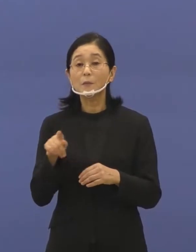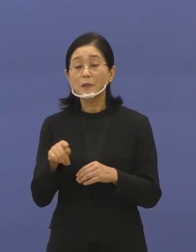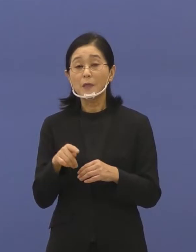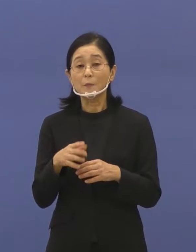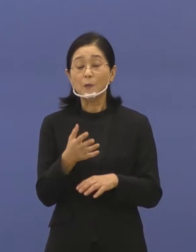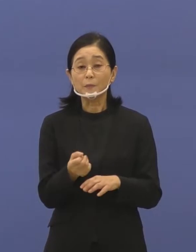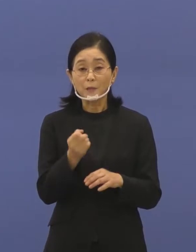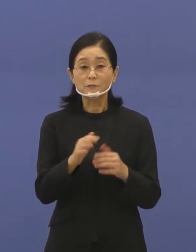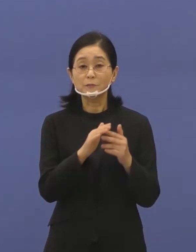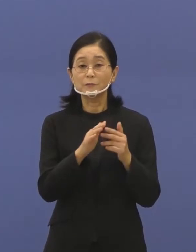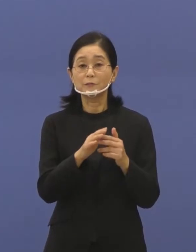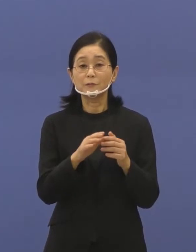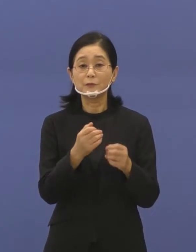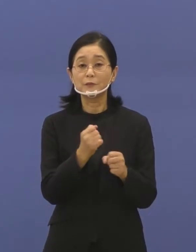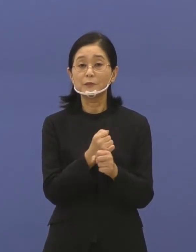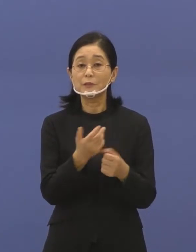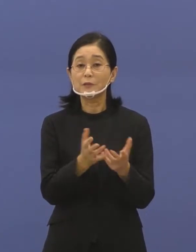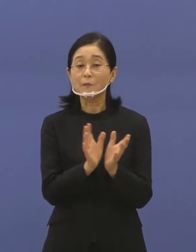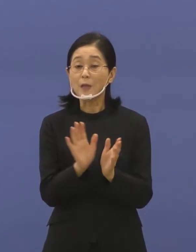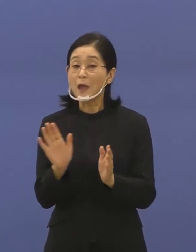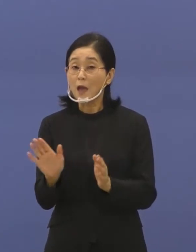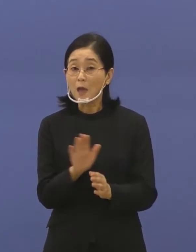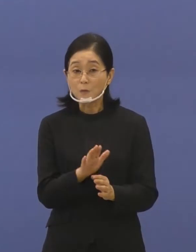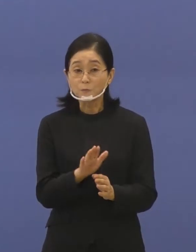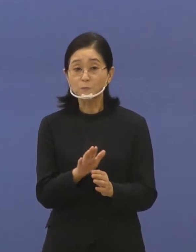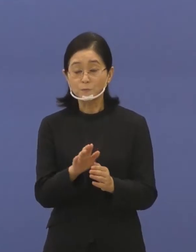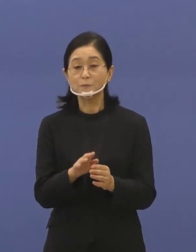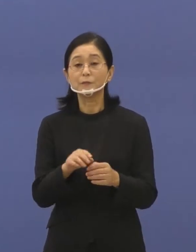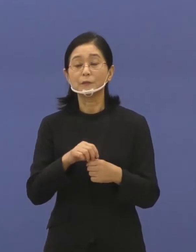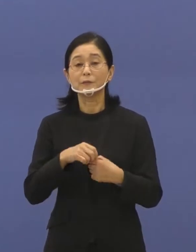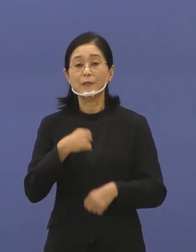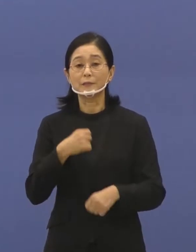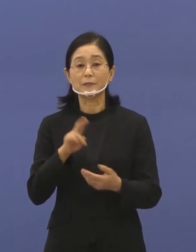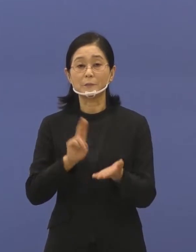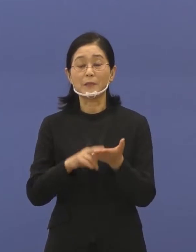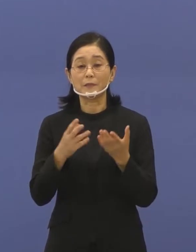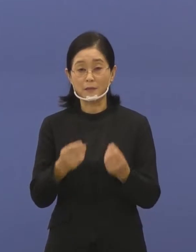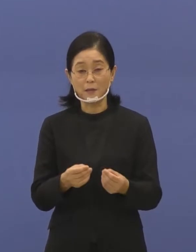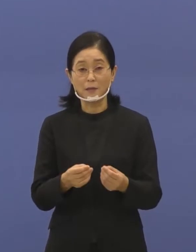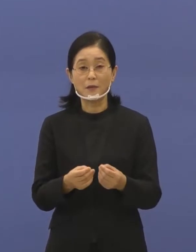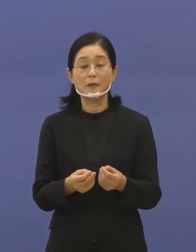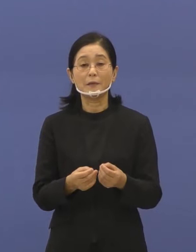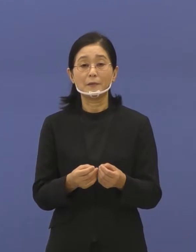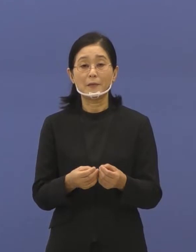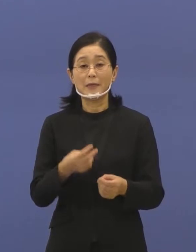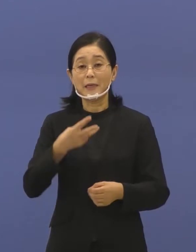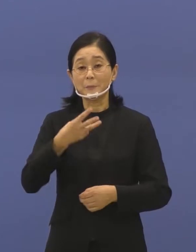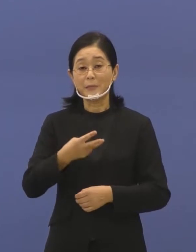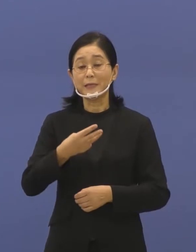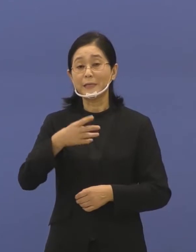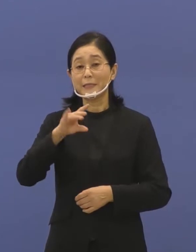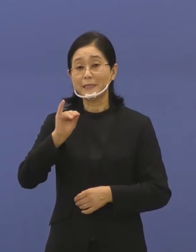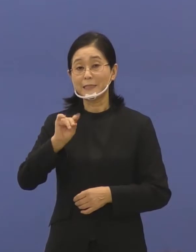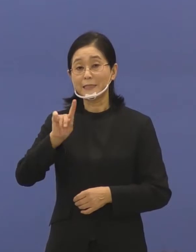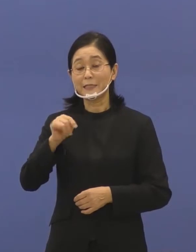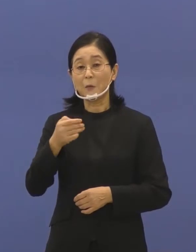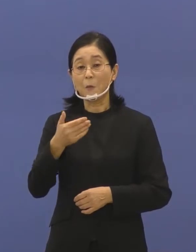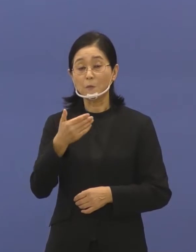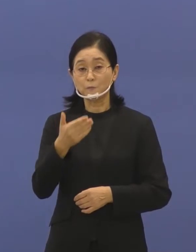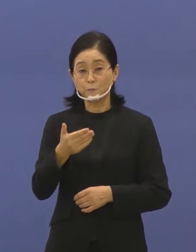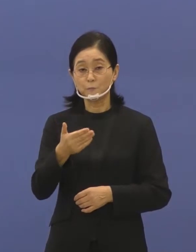まって、もうじゃあこれはもう発表していいんです。みちのく療育園メディカルセンターということで、